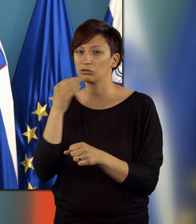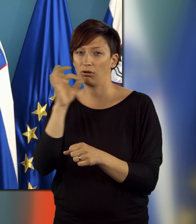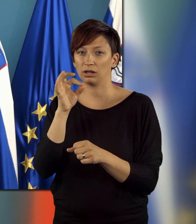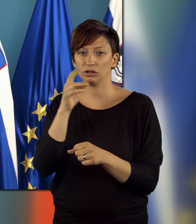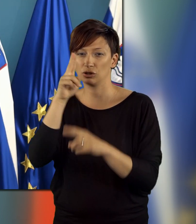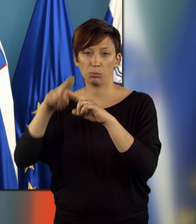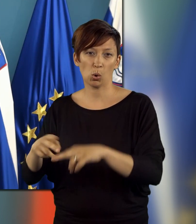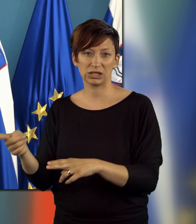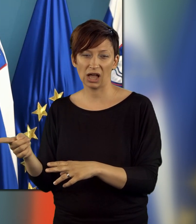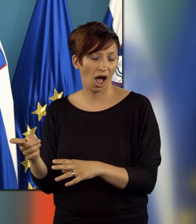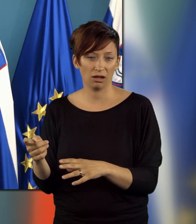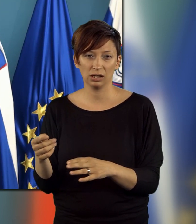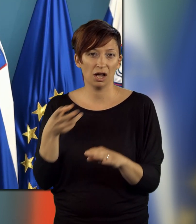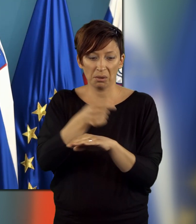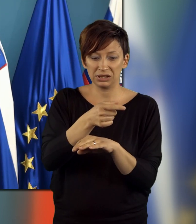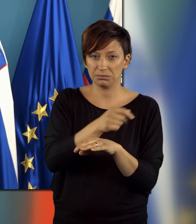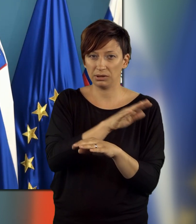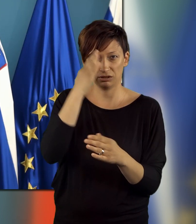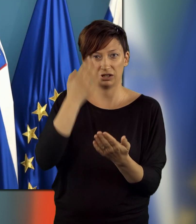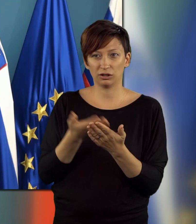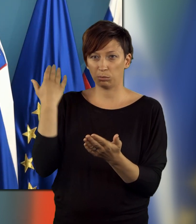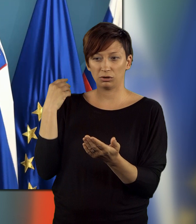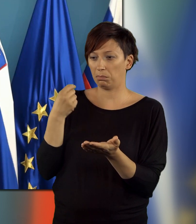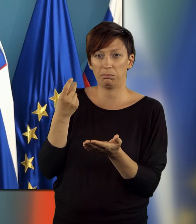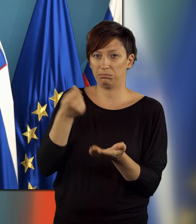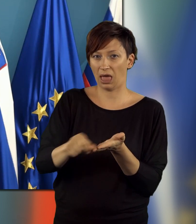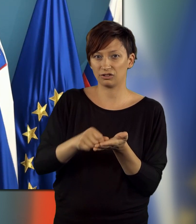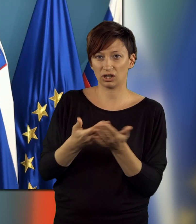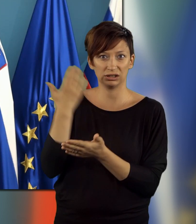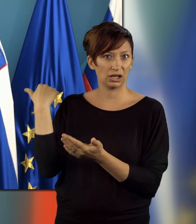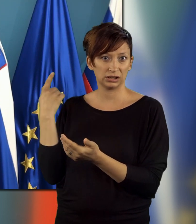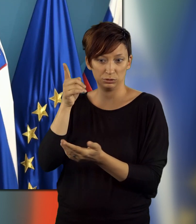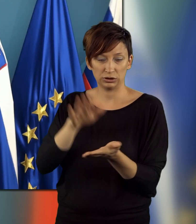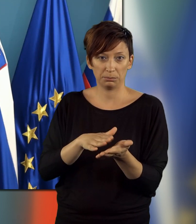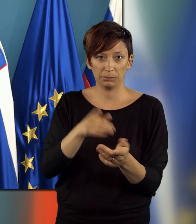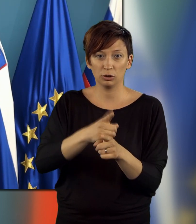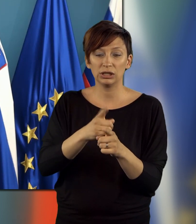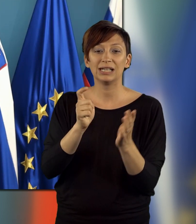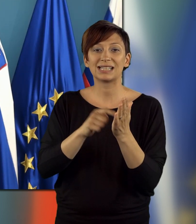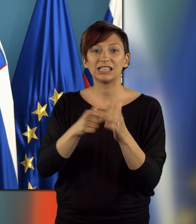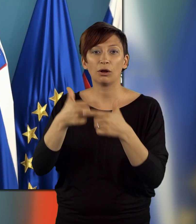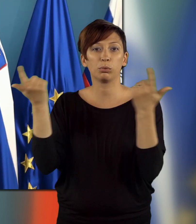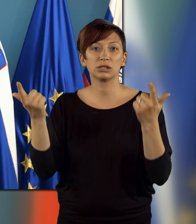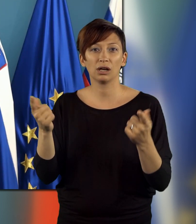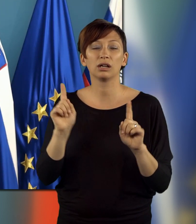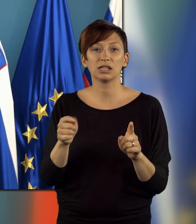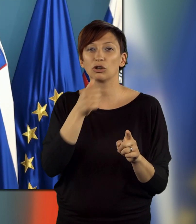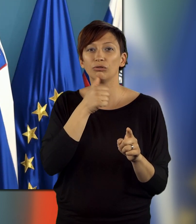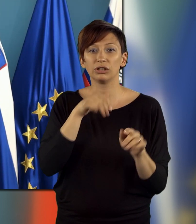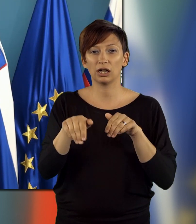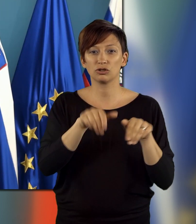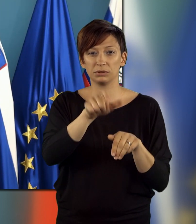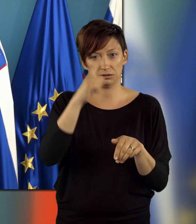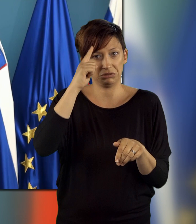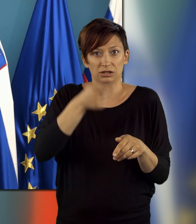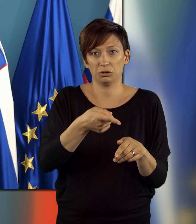ne bo tam ostalo, prispevki verjetno ne bodo plačani, boste tudi v tem primeru zahtevali pojasnila in zanima me, kaj si kot finančna ministrica